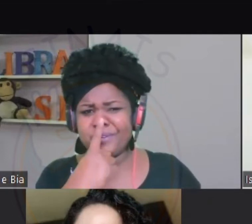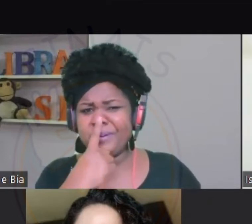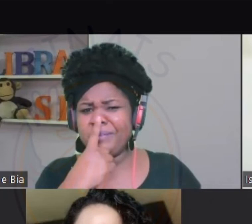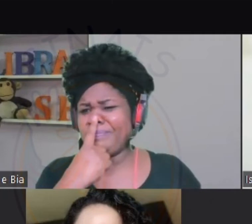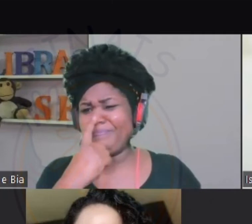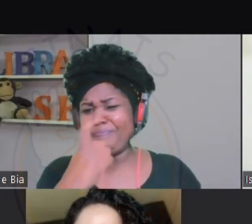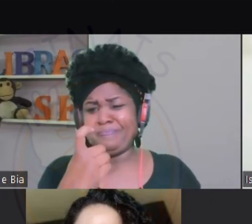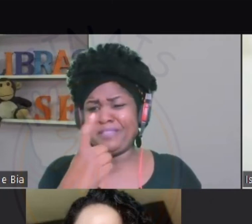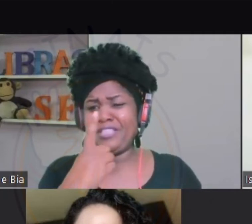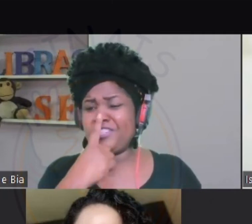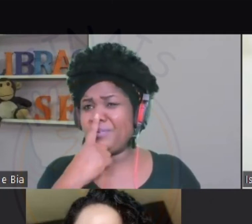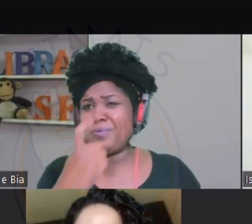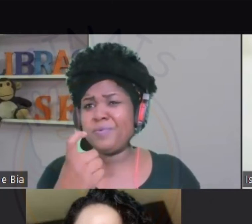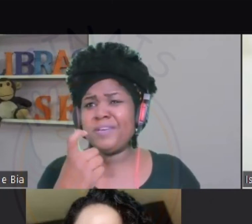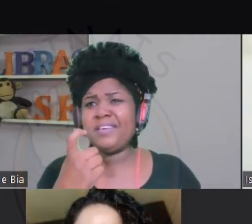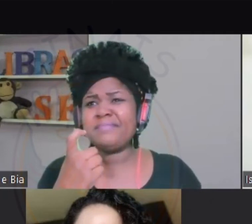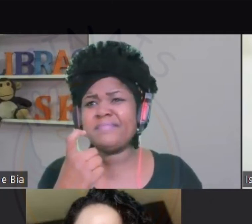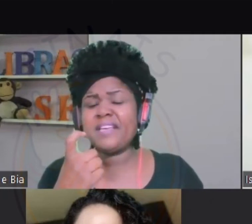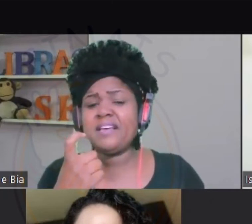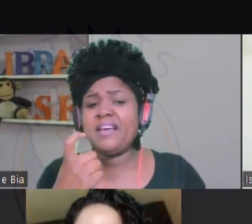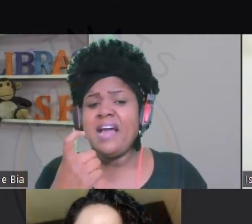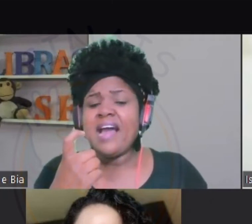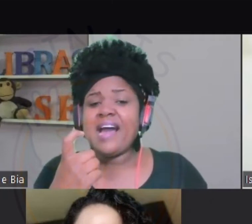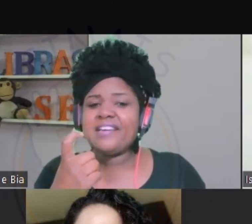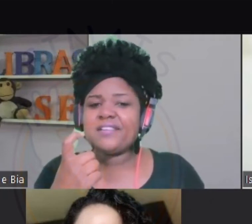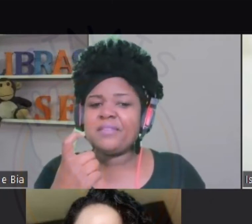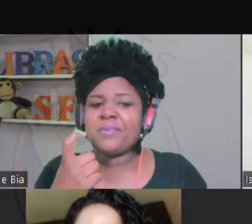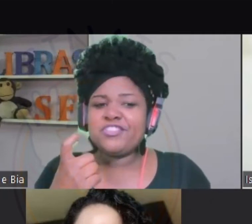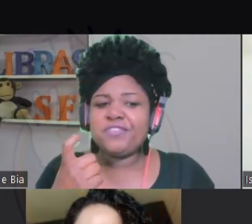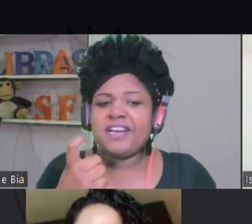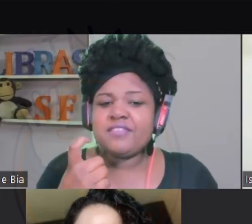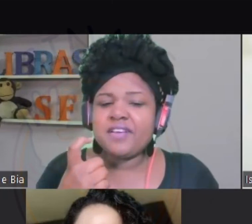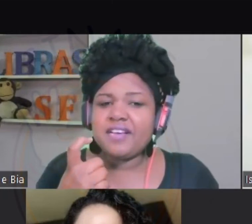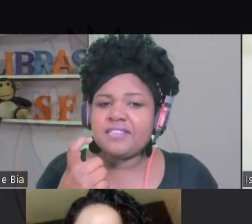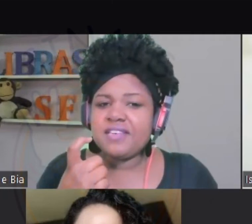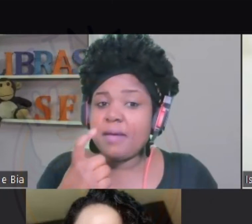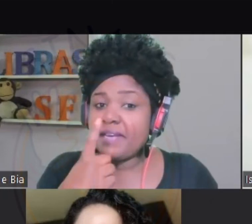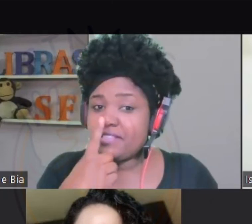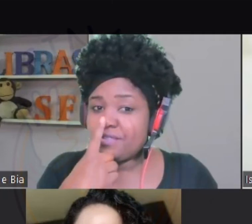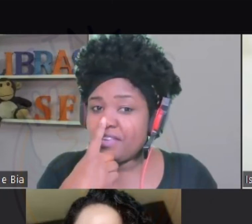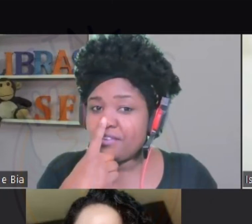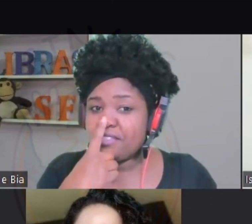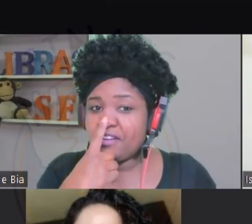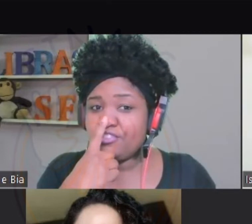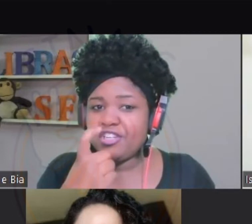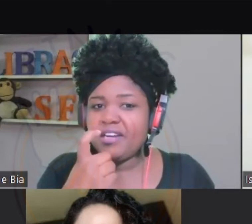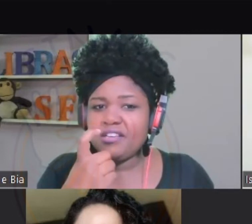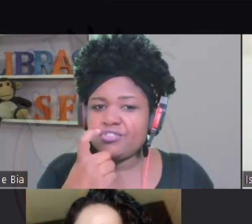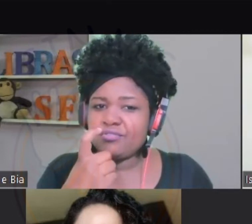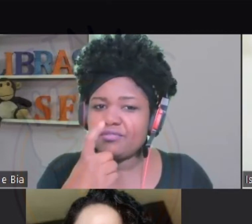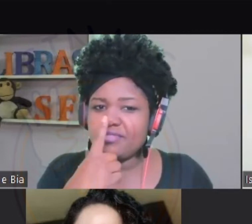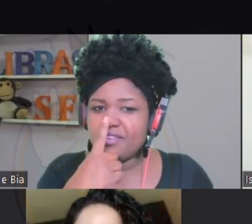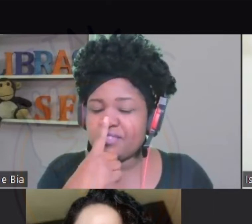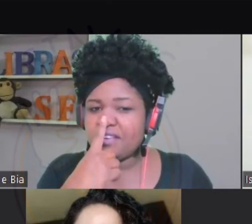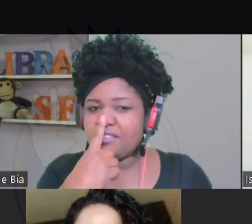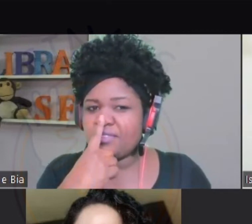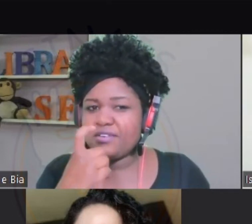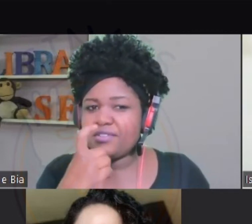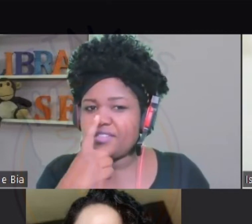Ó, que cheiro ruim. Aí alguém pode virar e falar assim, mas isso aqui é o sinal de lixo. Eu sei que isso aqui é o sinal